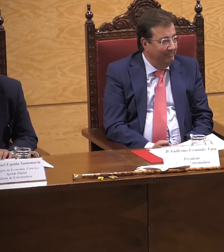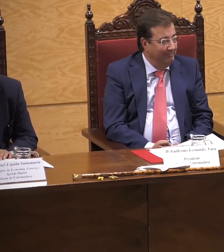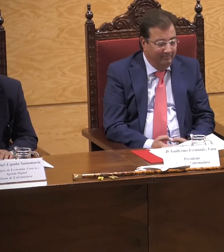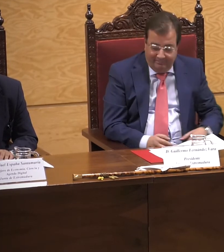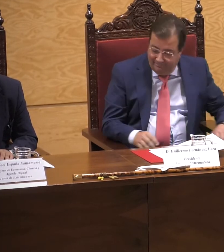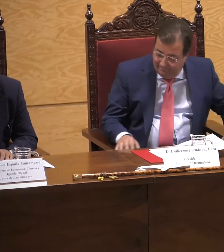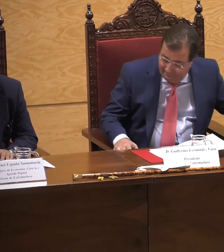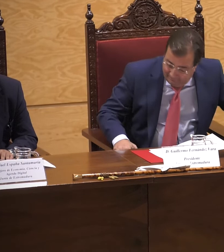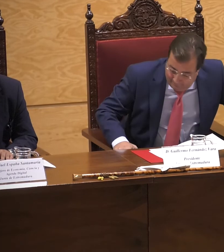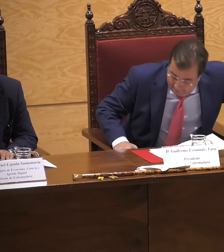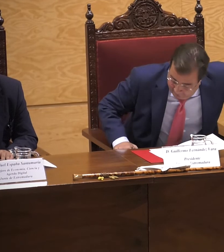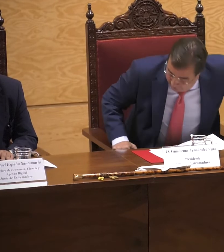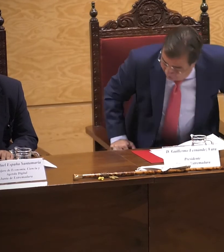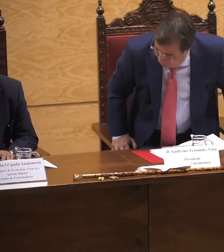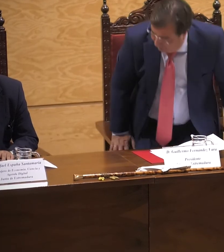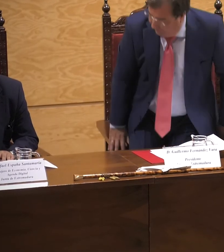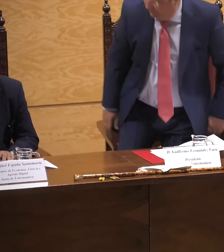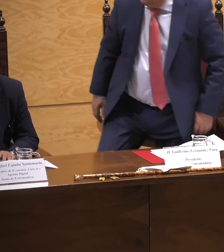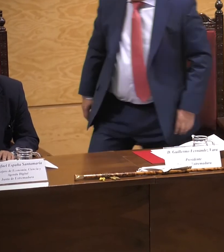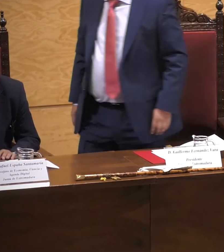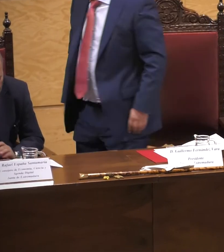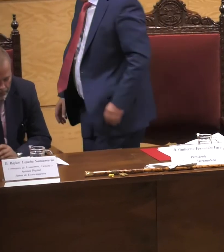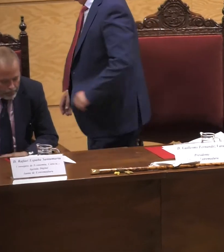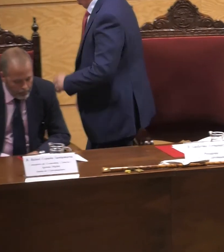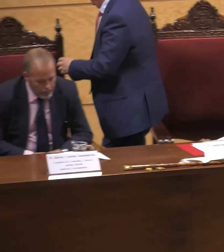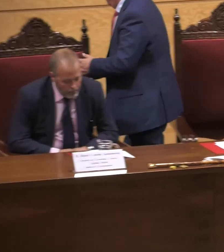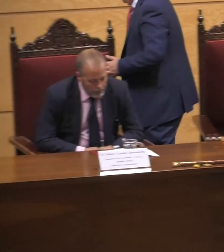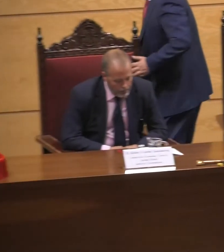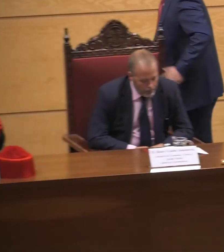Toma la palabra ahora el presidente de la Junta de Extremadura, don Guillermo Fernández Paz.